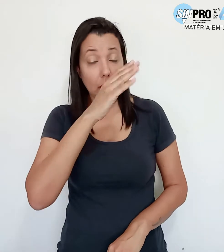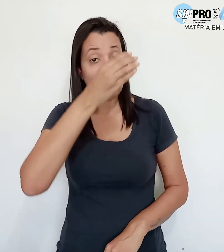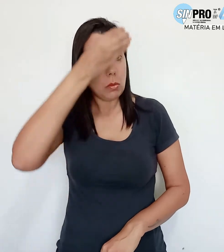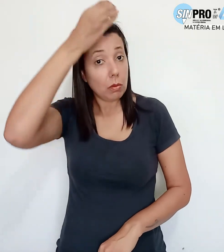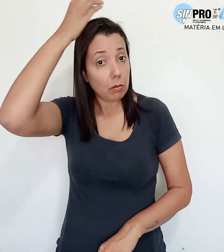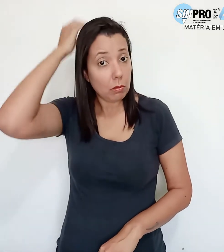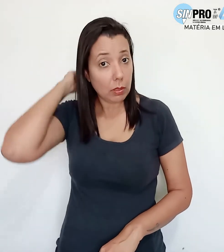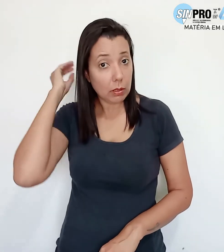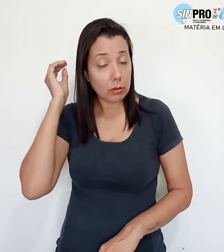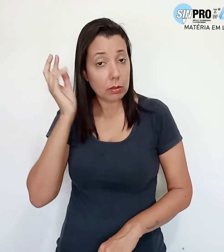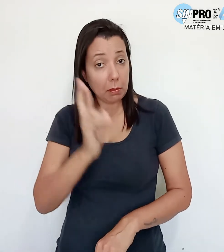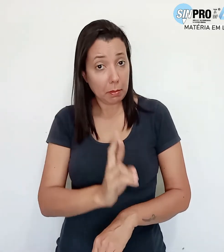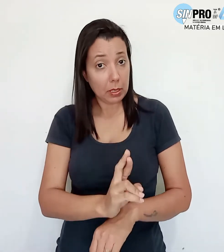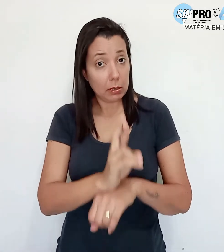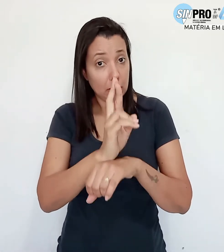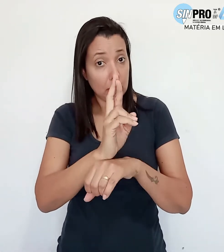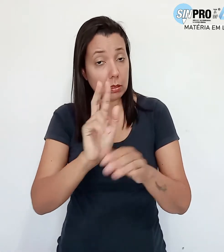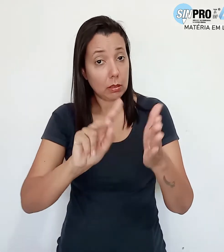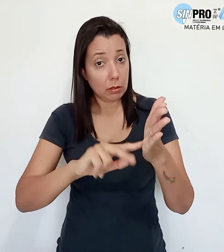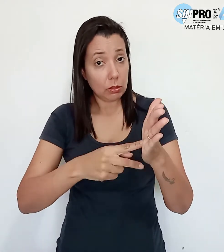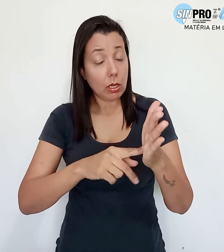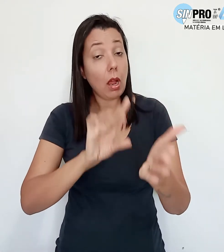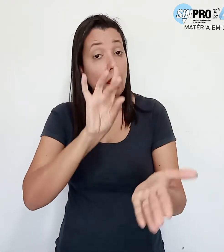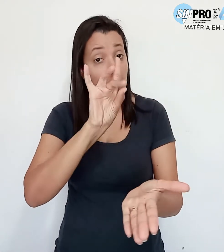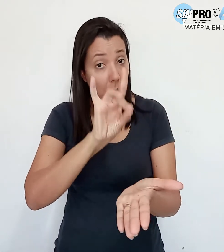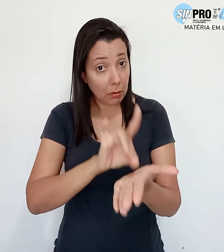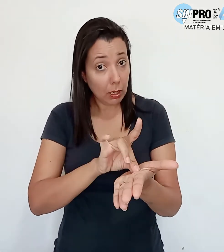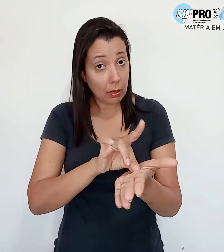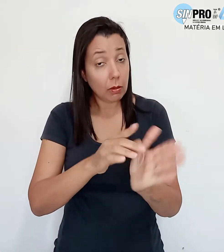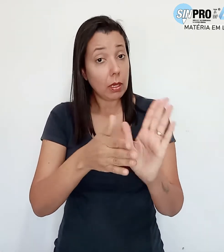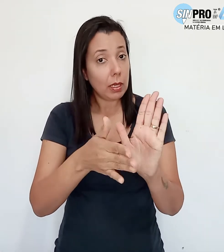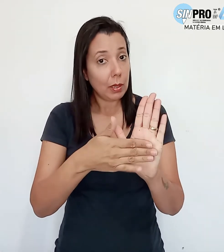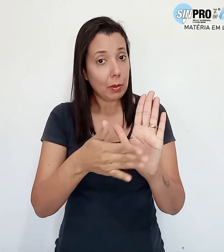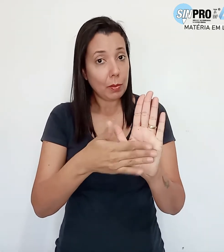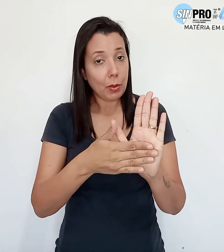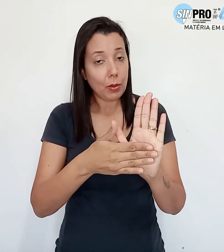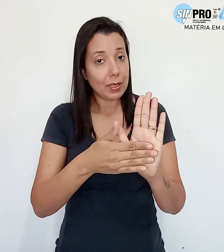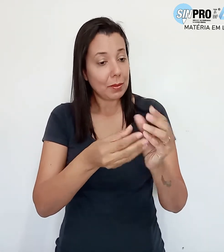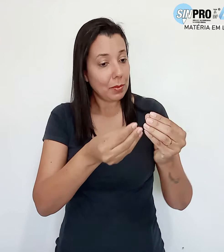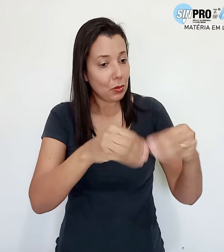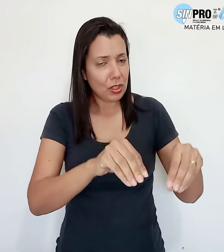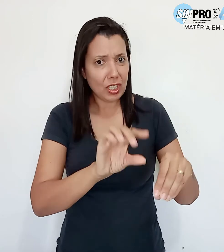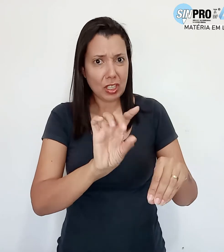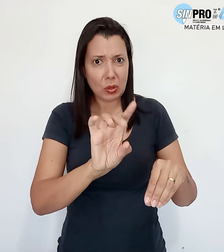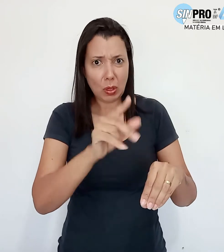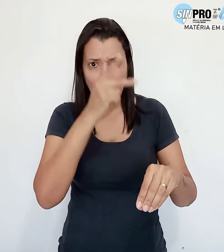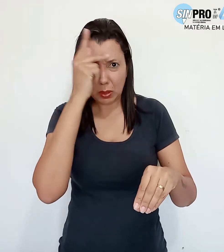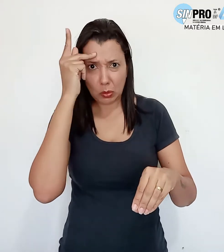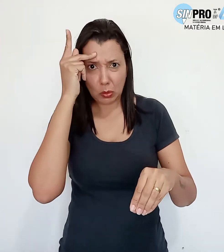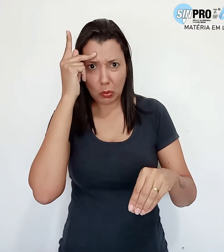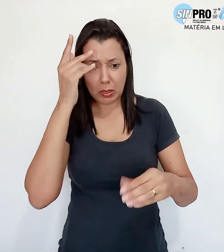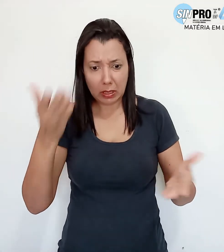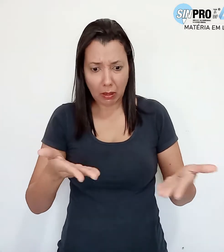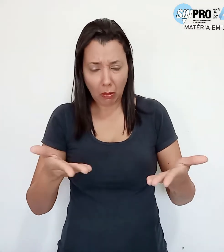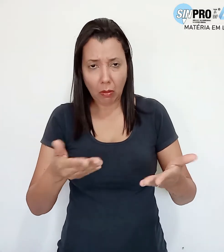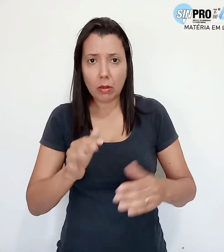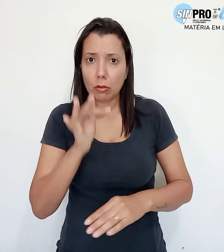Guedes. Os representantes sindicais reafirmaram que a proposta não prejudica apenas atuais e futuros servidores